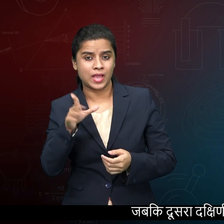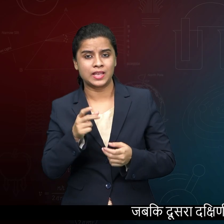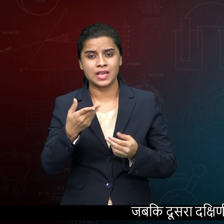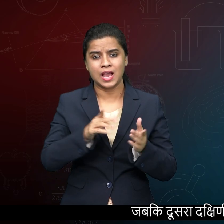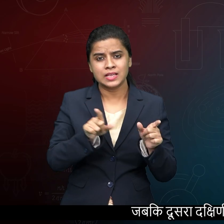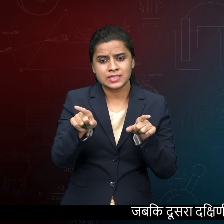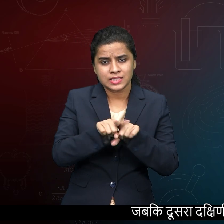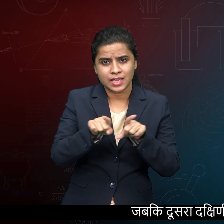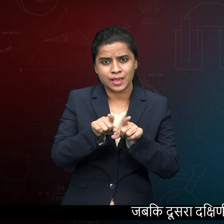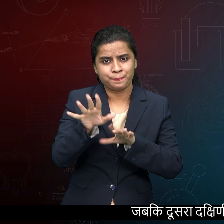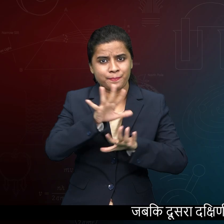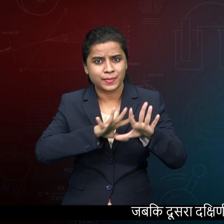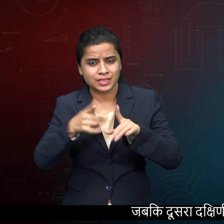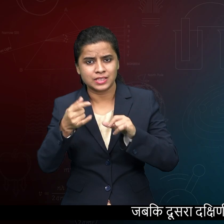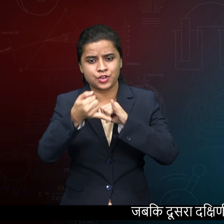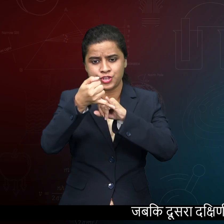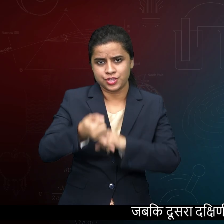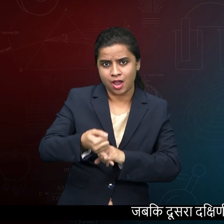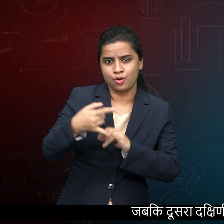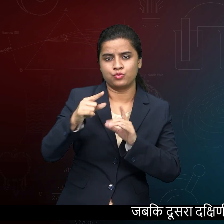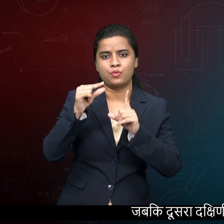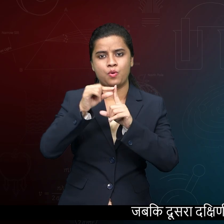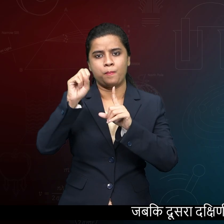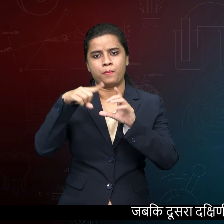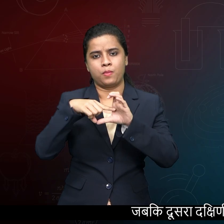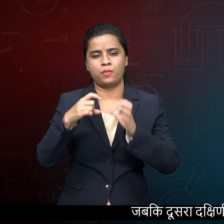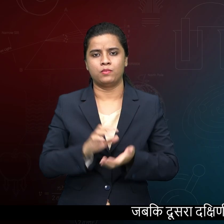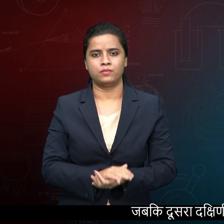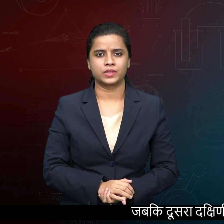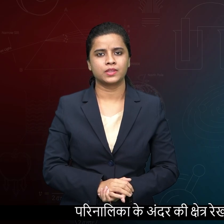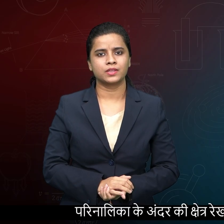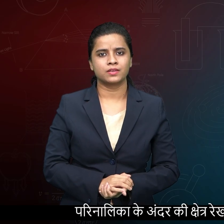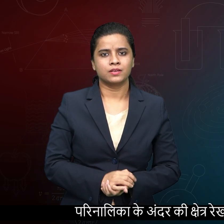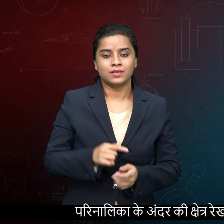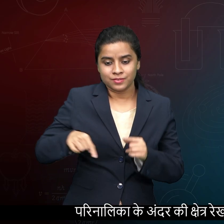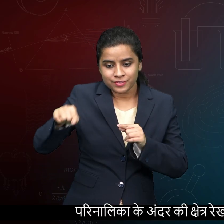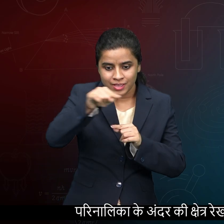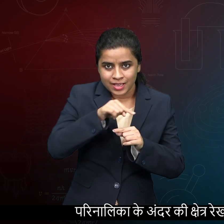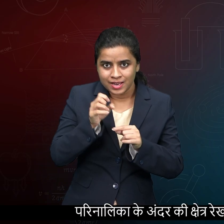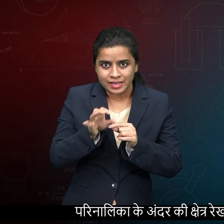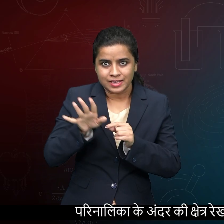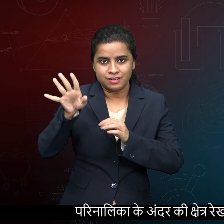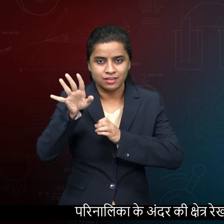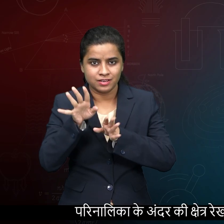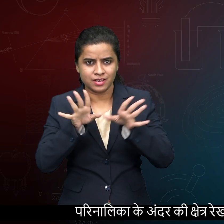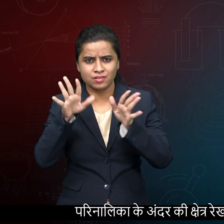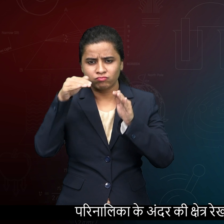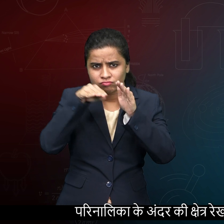जबकि दूसरा दक्षिणी ध्रुव के रूप में व्यवहार करता है। परिनालिका के अंदर की क्षेत्र